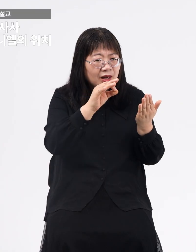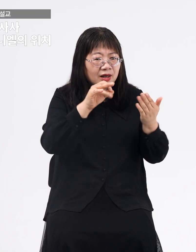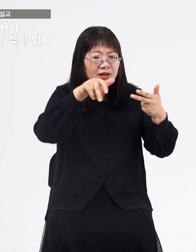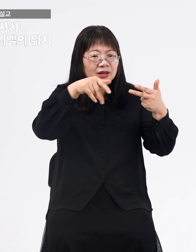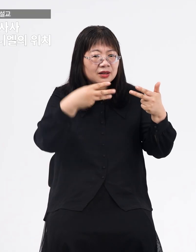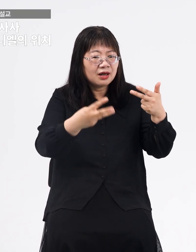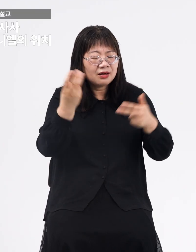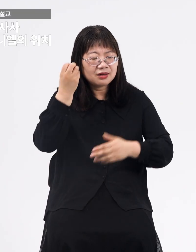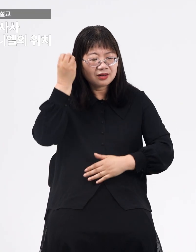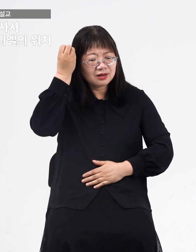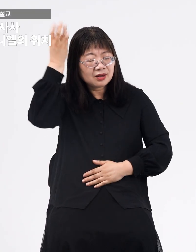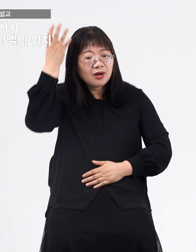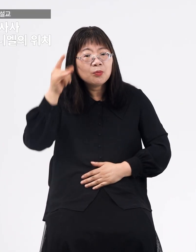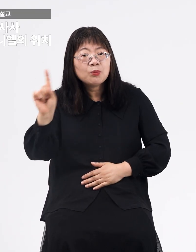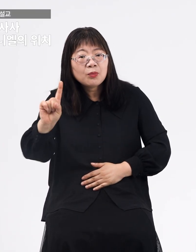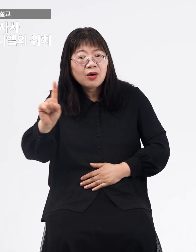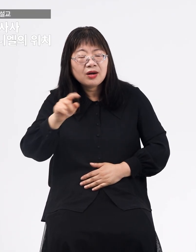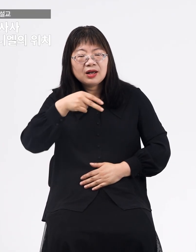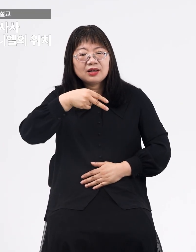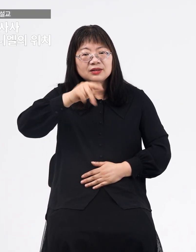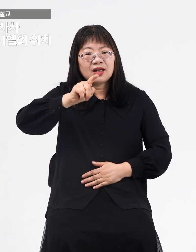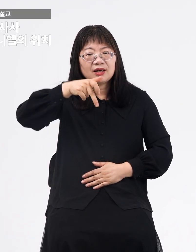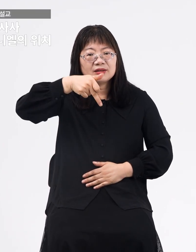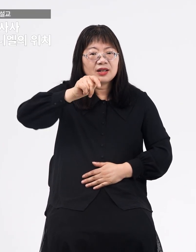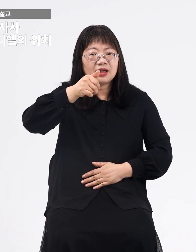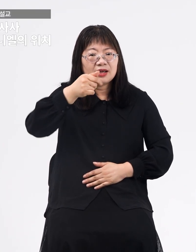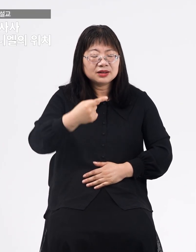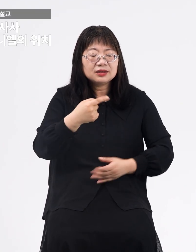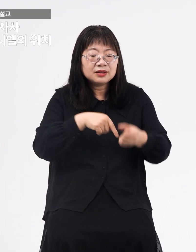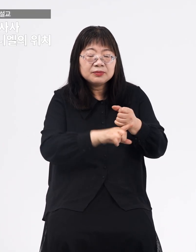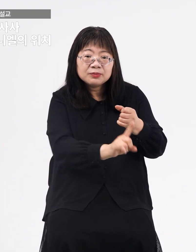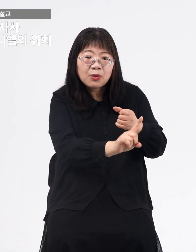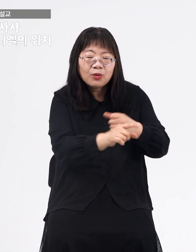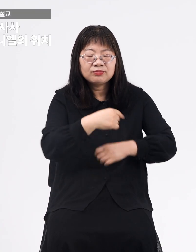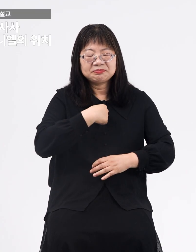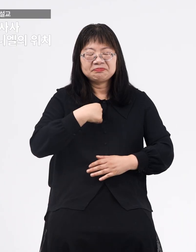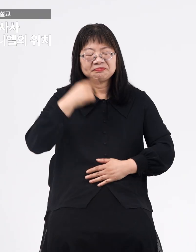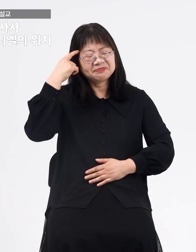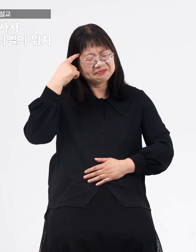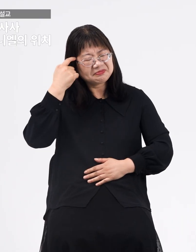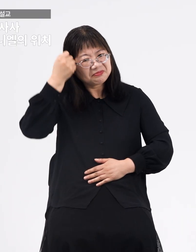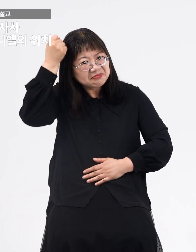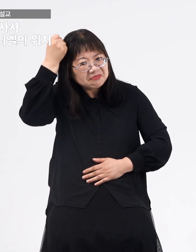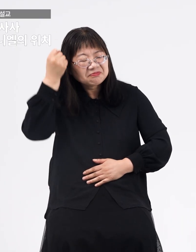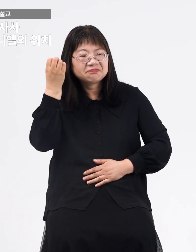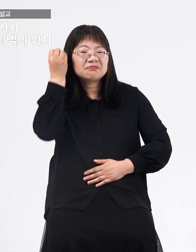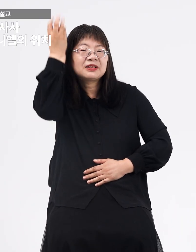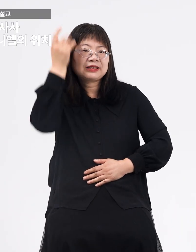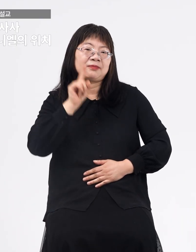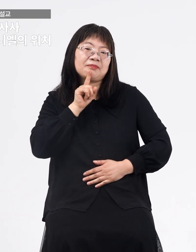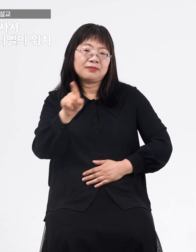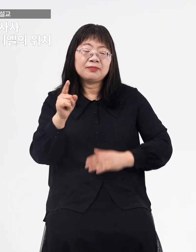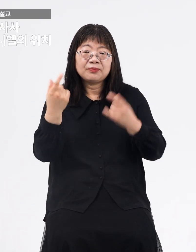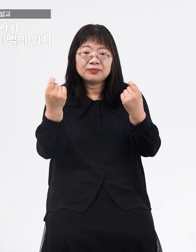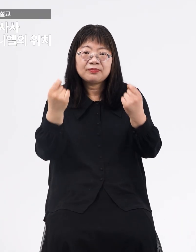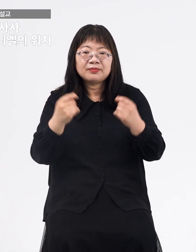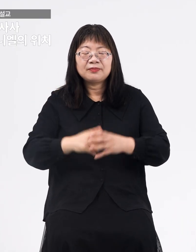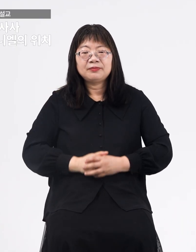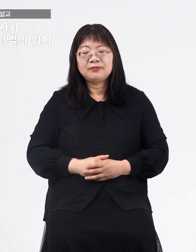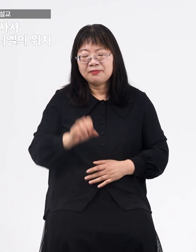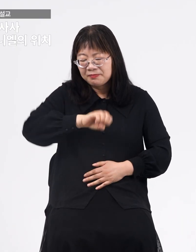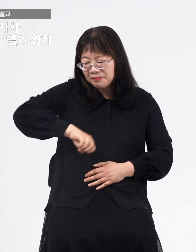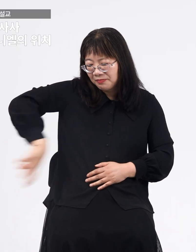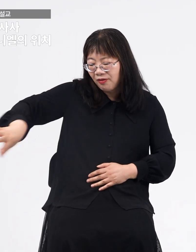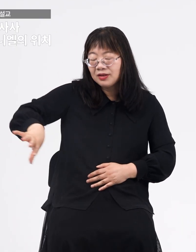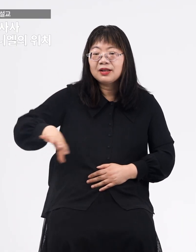잊어버리고라는 말은 샤카으라는 말을 썼는데 의도적 망각, 다시 말해서 버리고라는